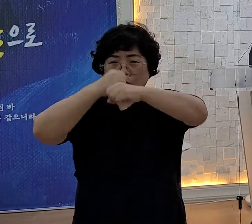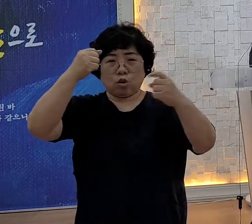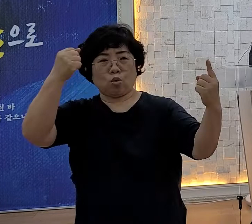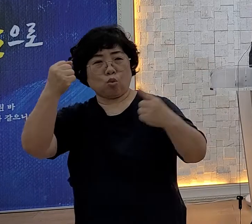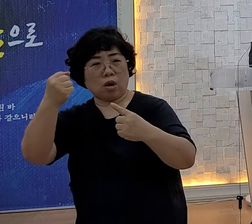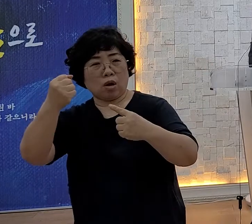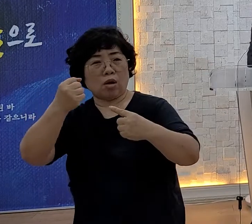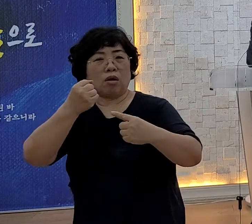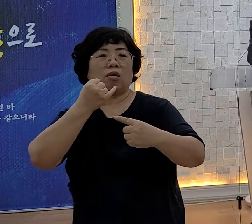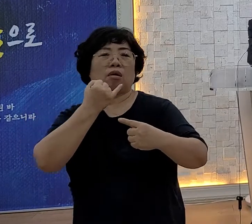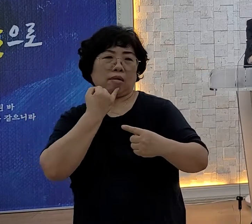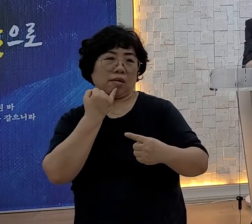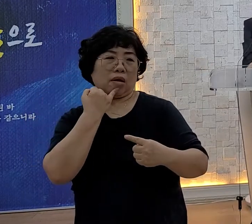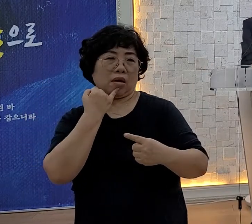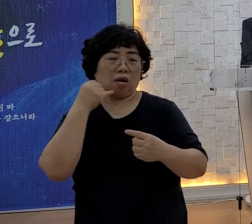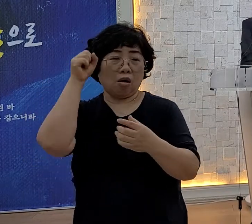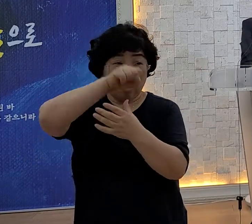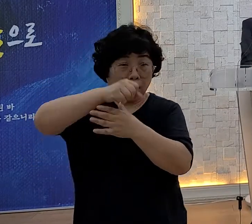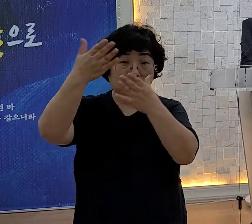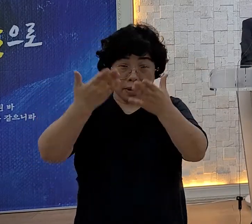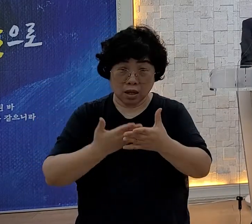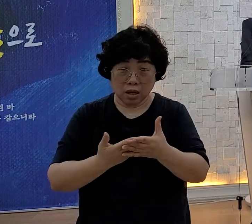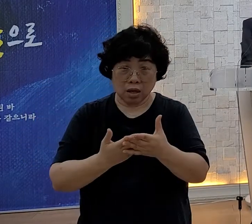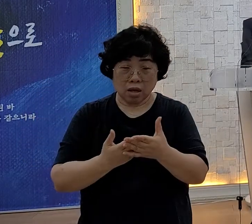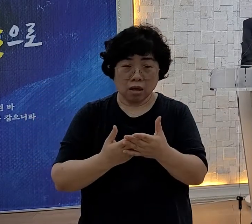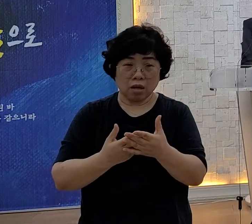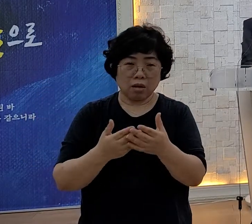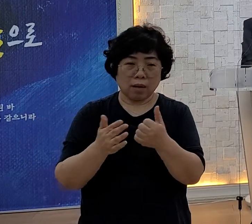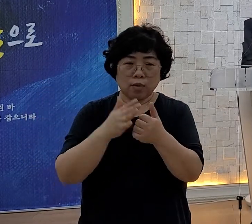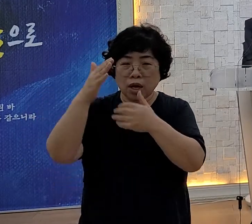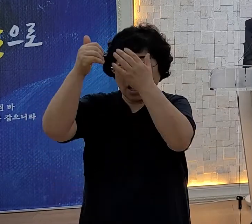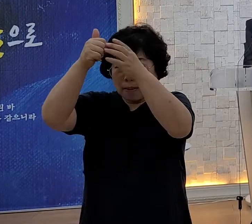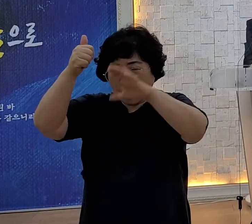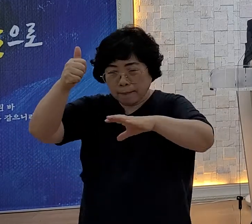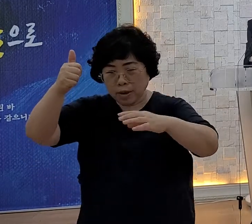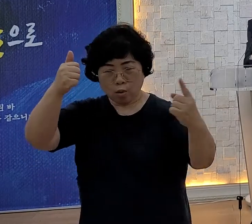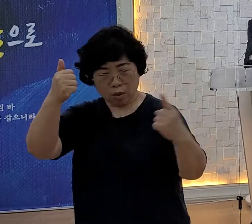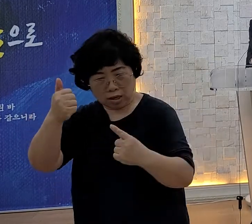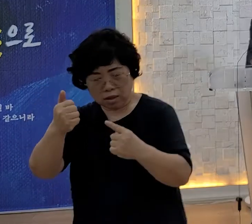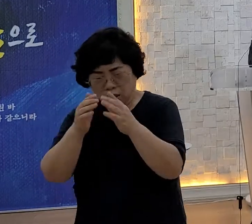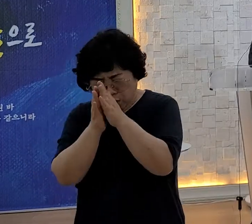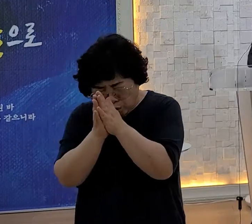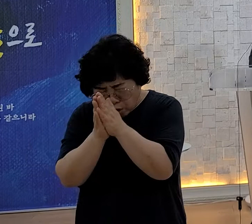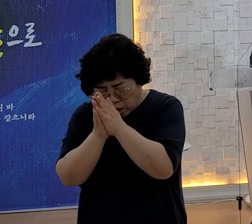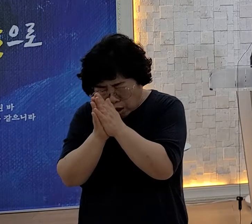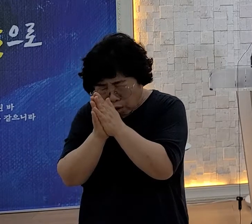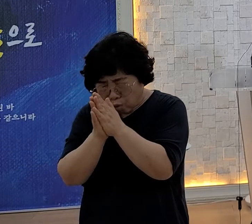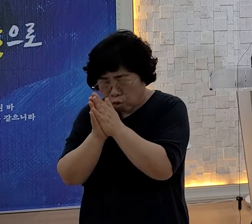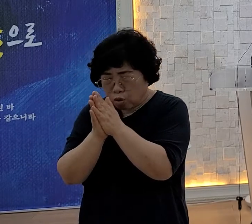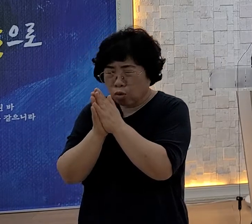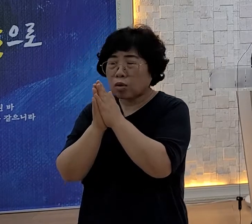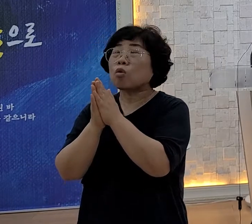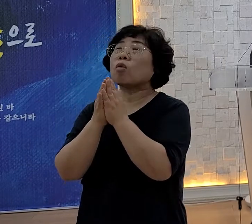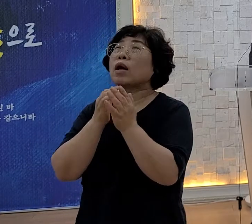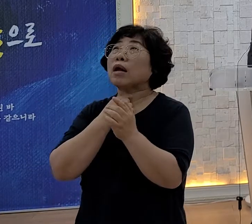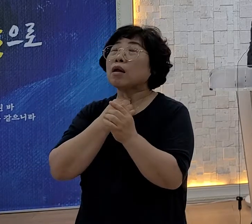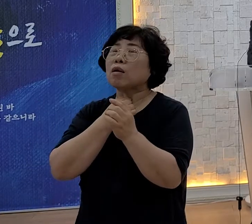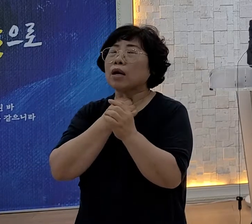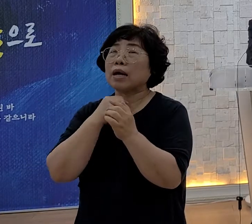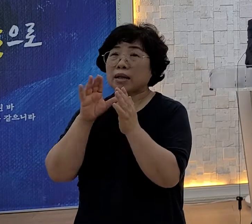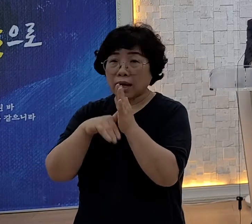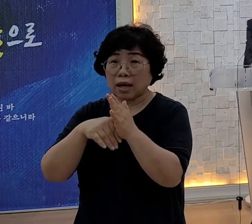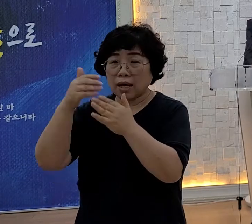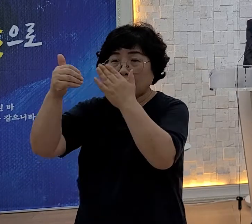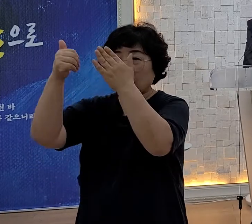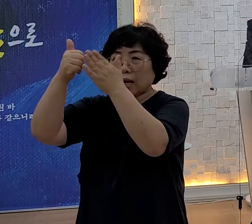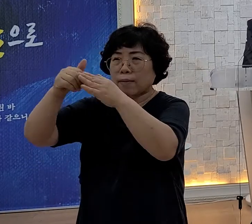지난주에 나눈 하나님께서 모든 것을 주신다. 두 번째는 가장 좋은 것을 주신다. 라는 사실을